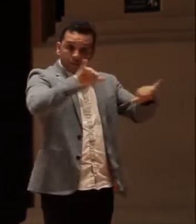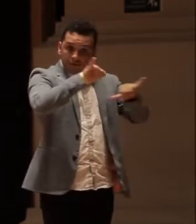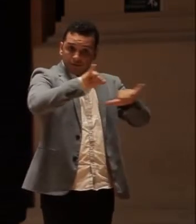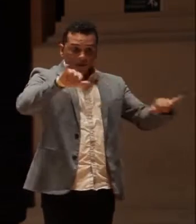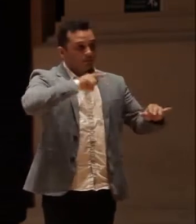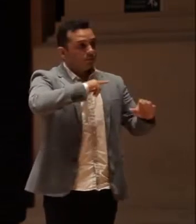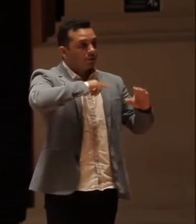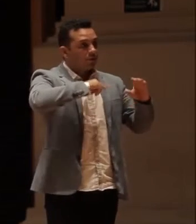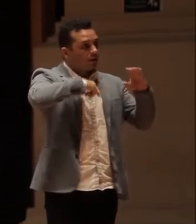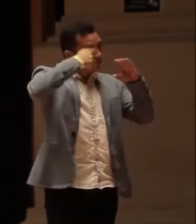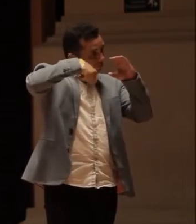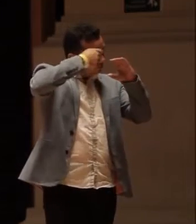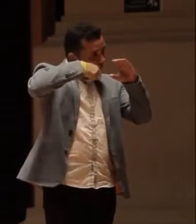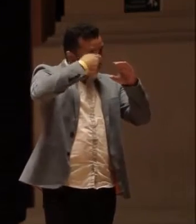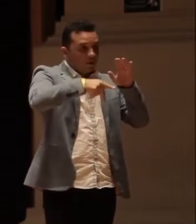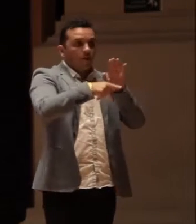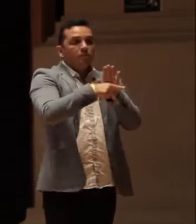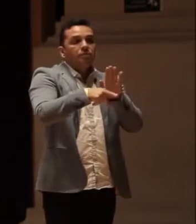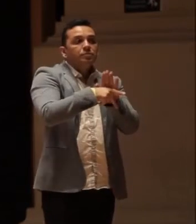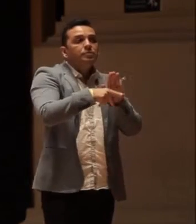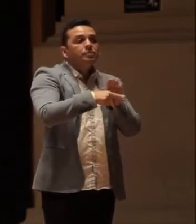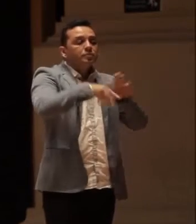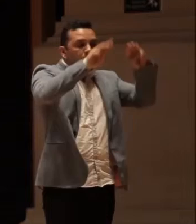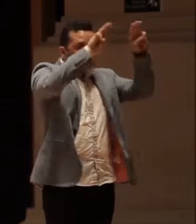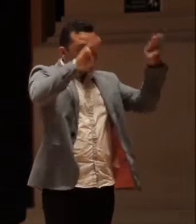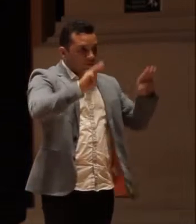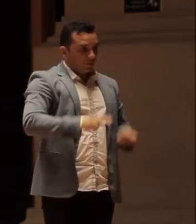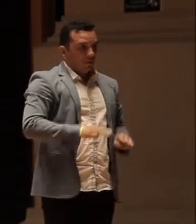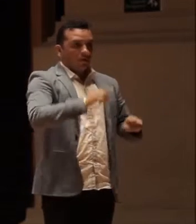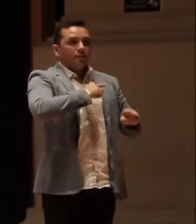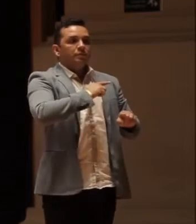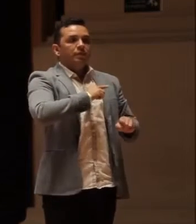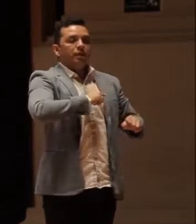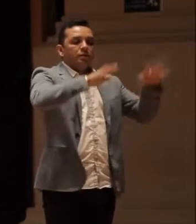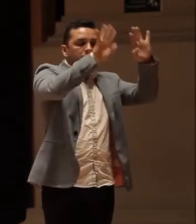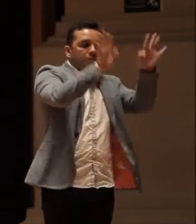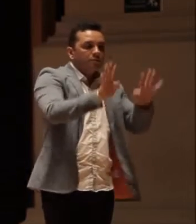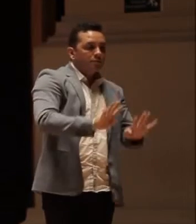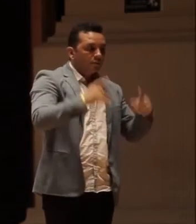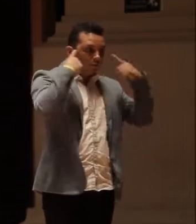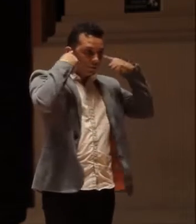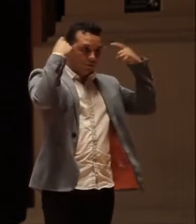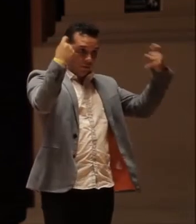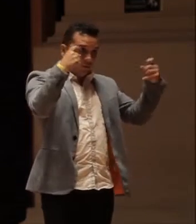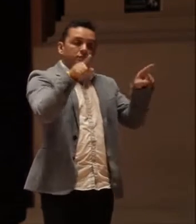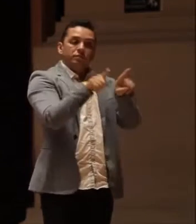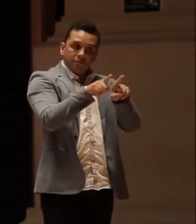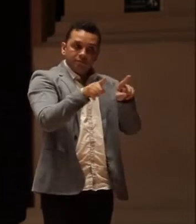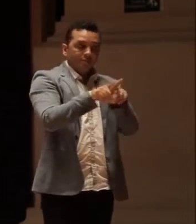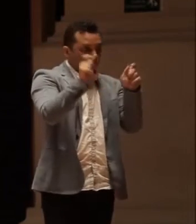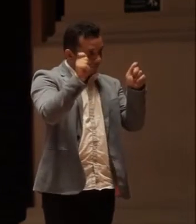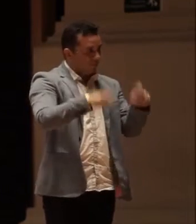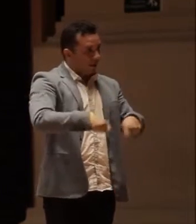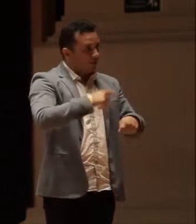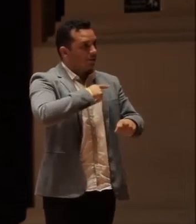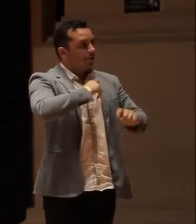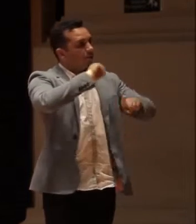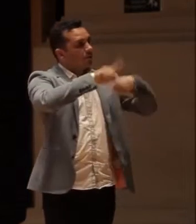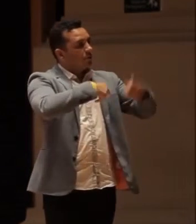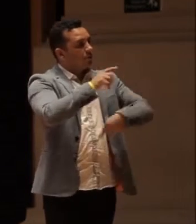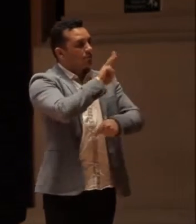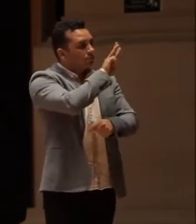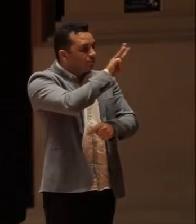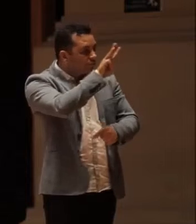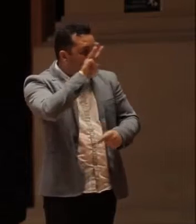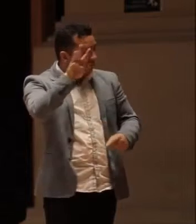sendo gravado pelo Museu da Imagem e do Som, pelo nosso MIS aqui de São Paulo, e estará disponível no site da Secretaria da